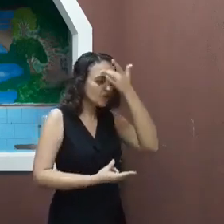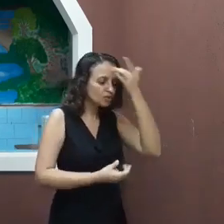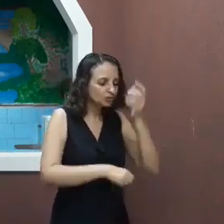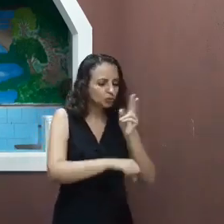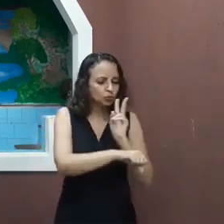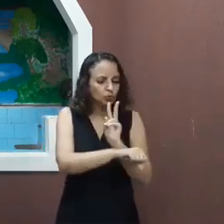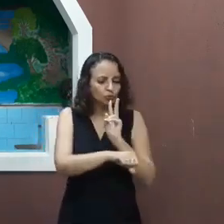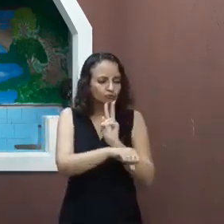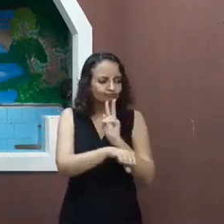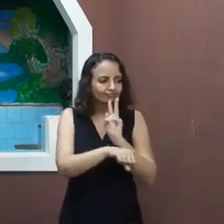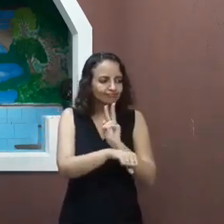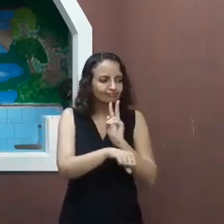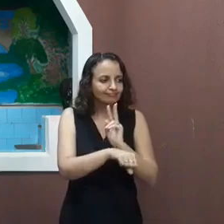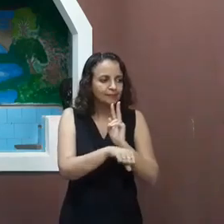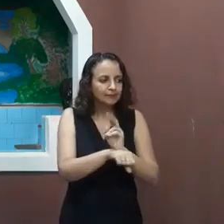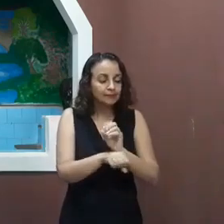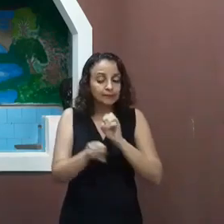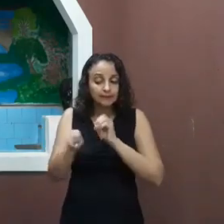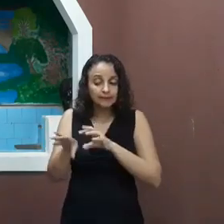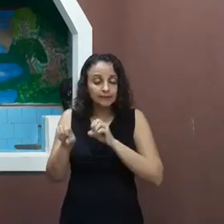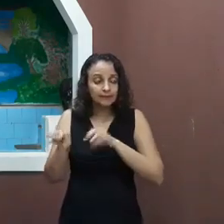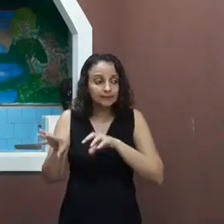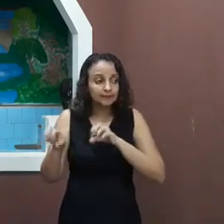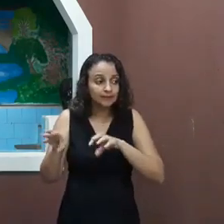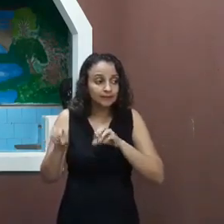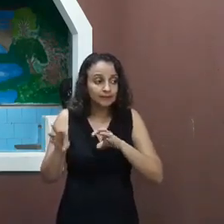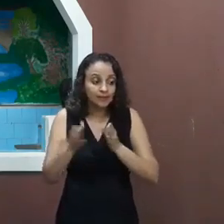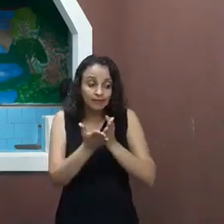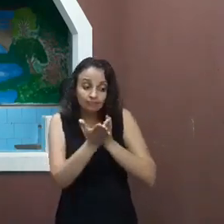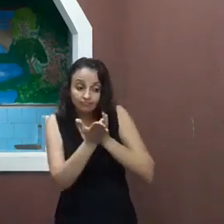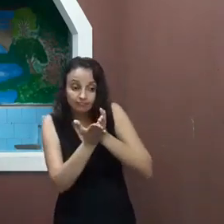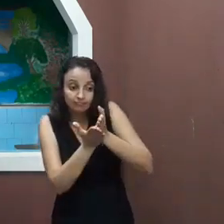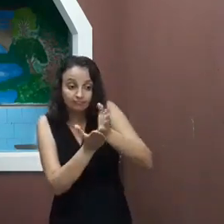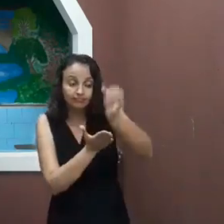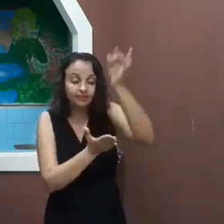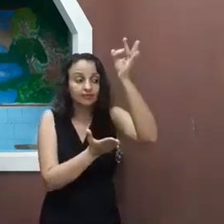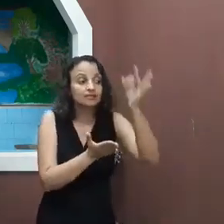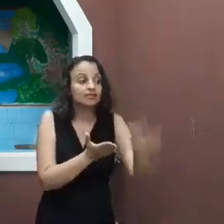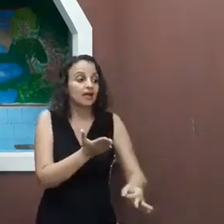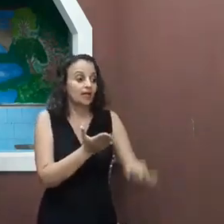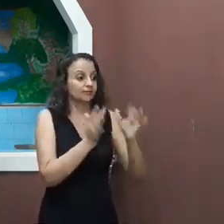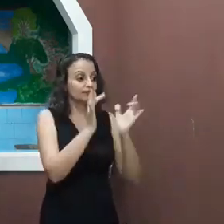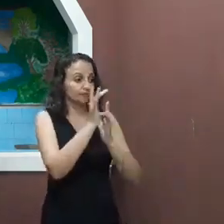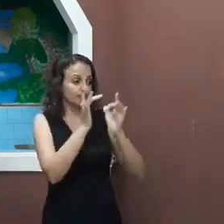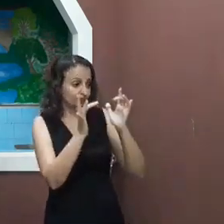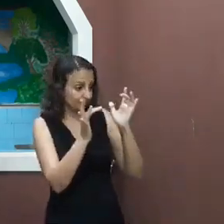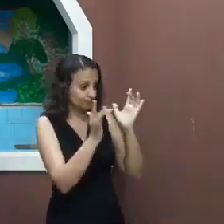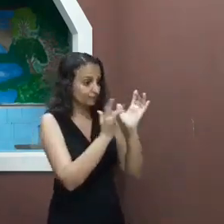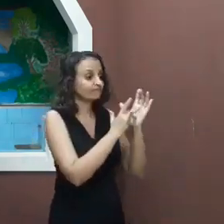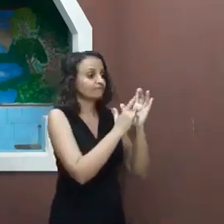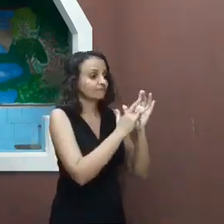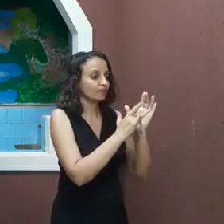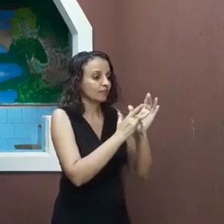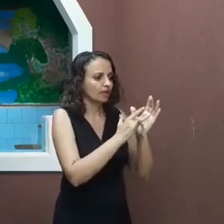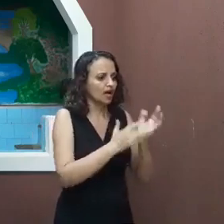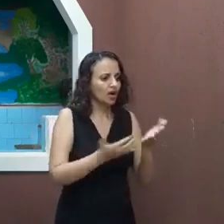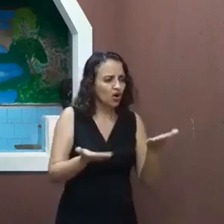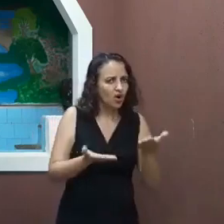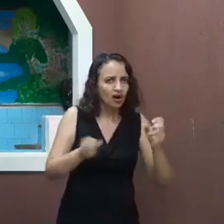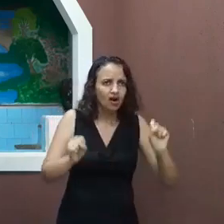me ensinar o caminho a Cristo. E para a glória do nome do Senhor, existem pessoas que naquele momento